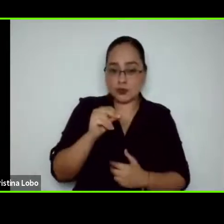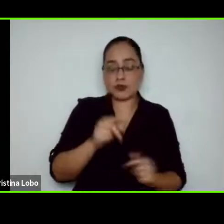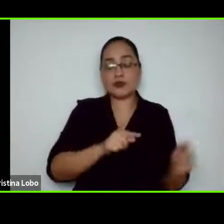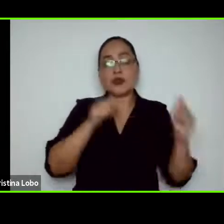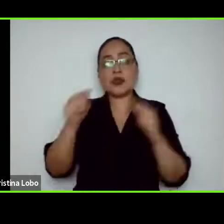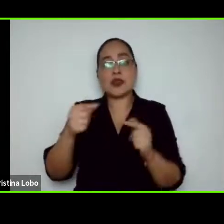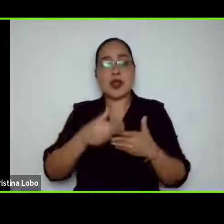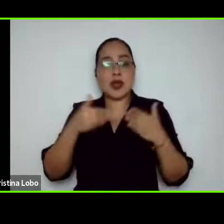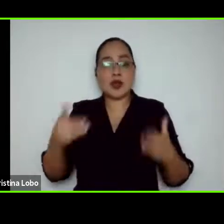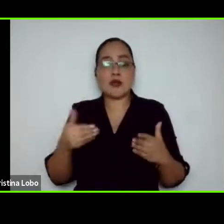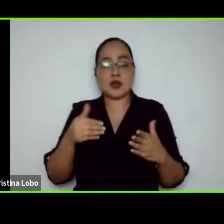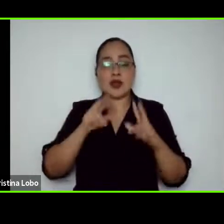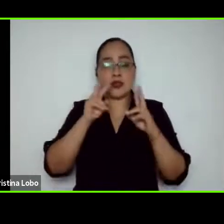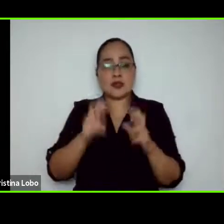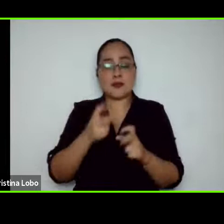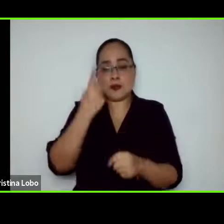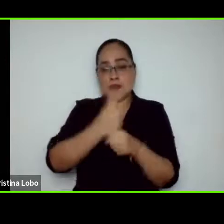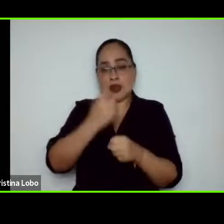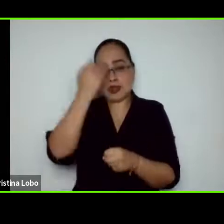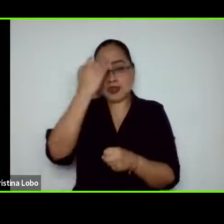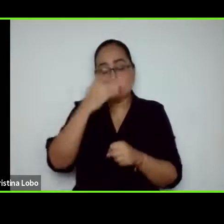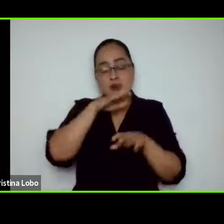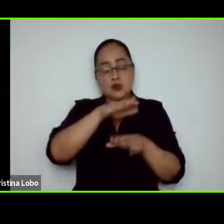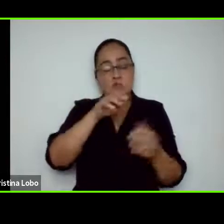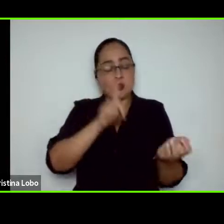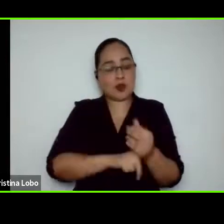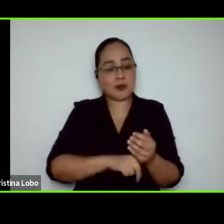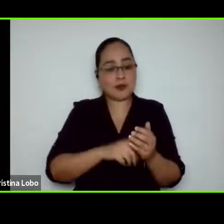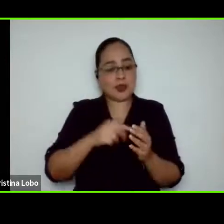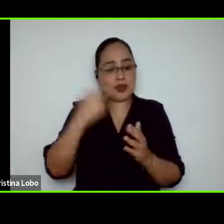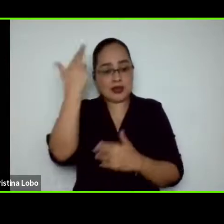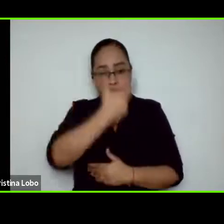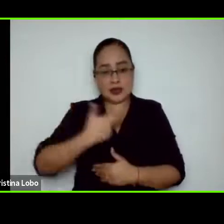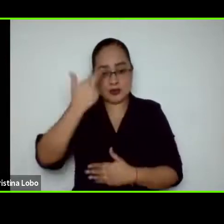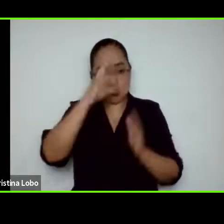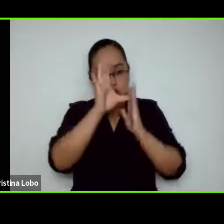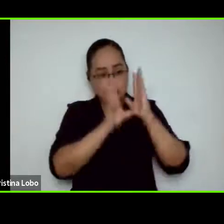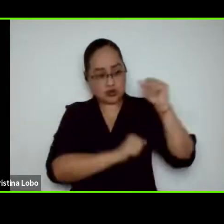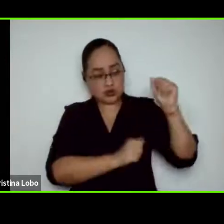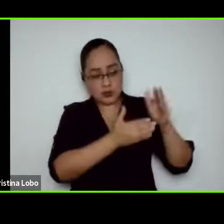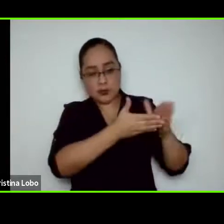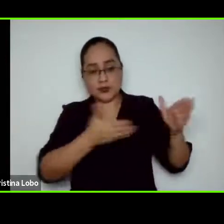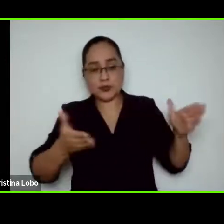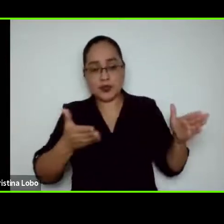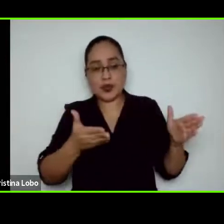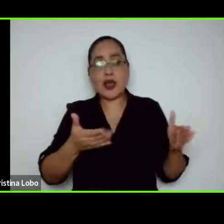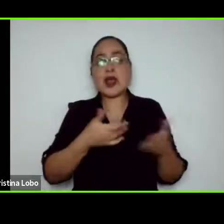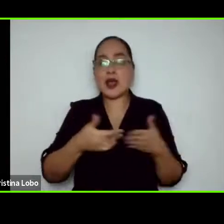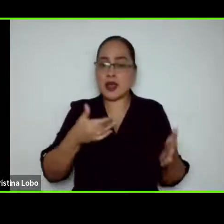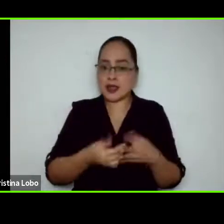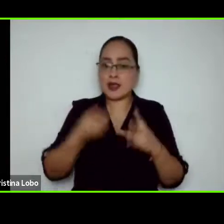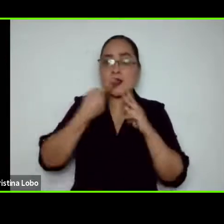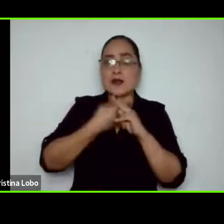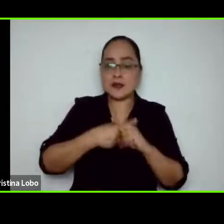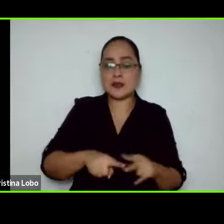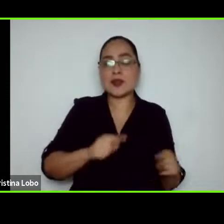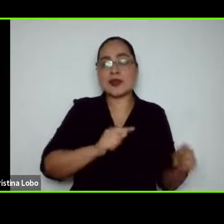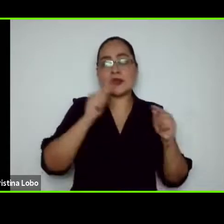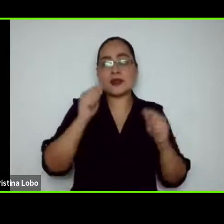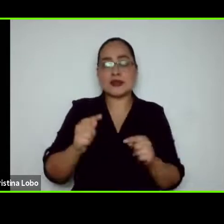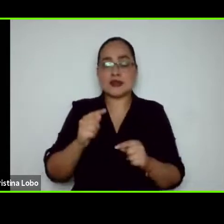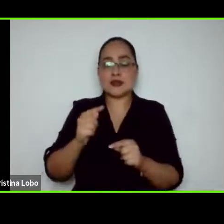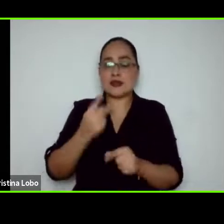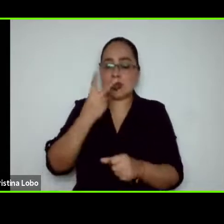globales, la primera ola del control judicial de constitucionalidad viene a ser sustentada o viene a tomar fuerza después de la